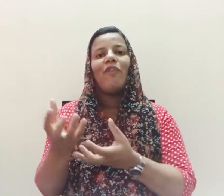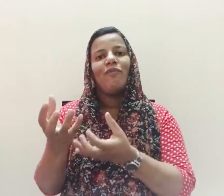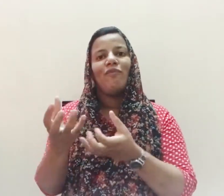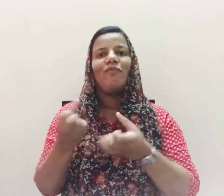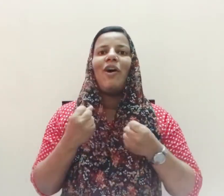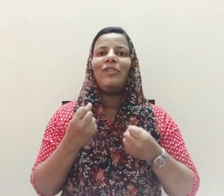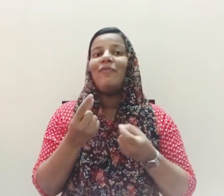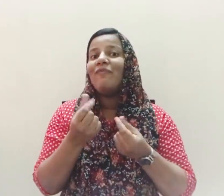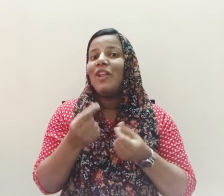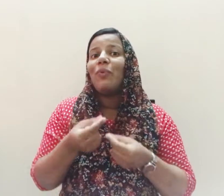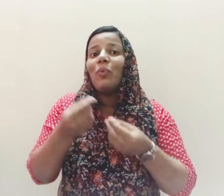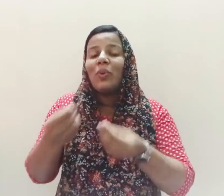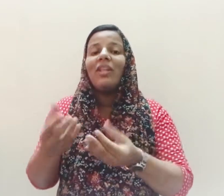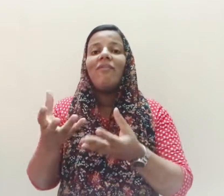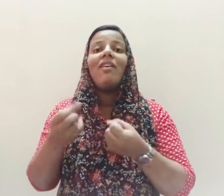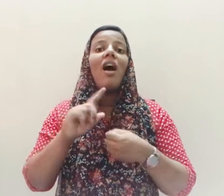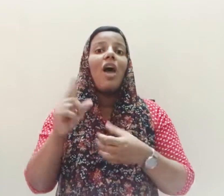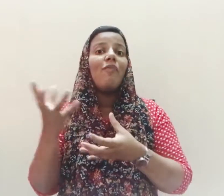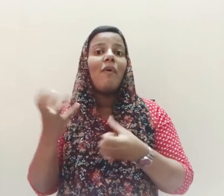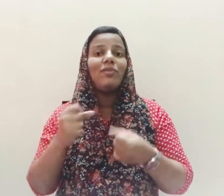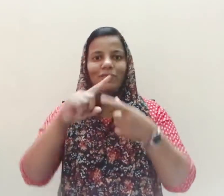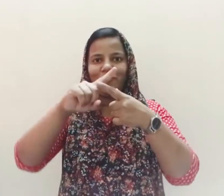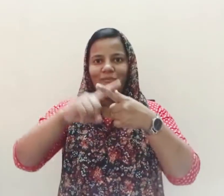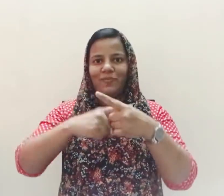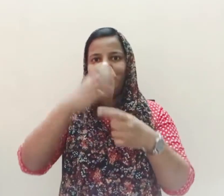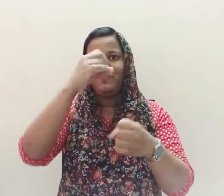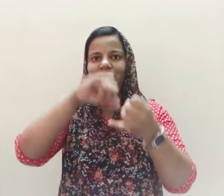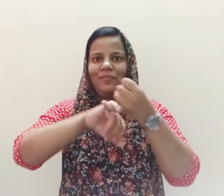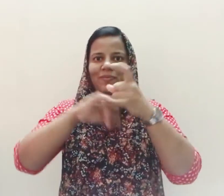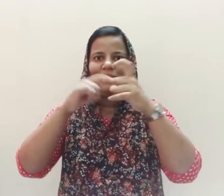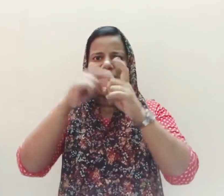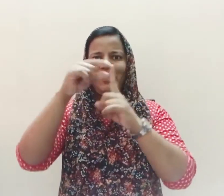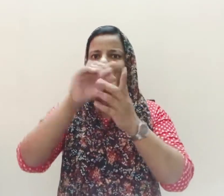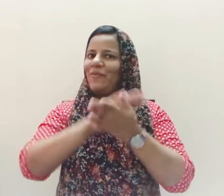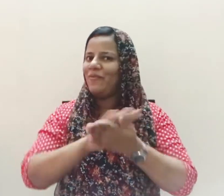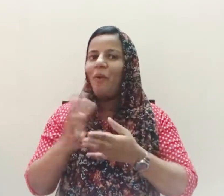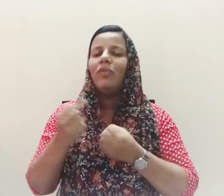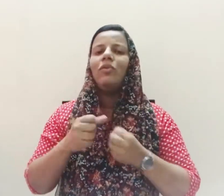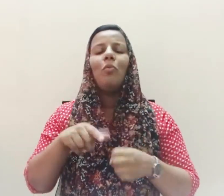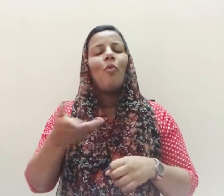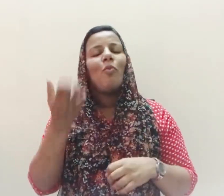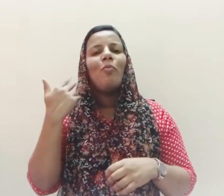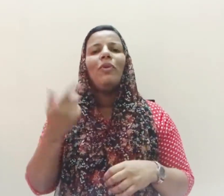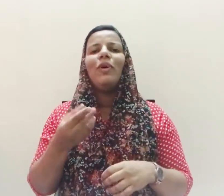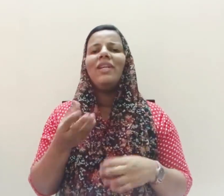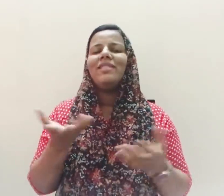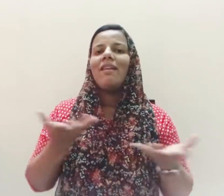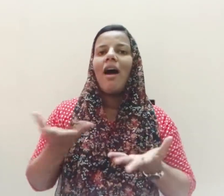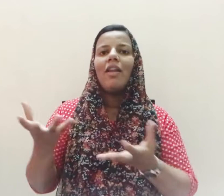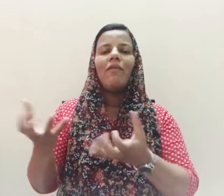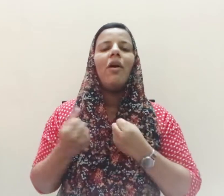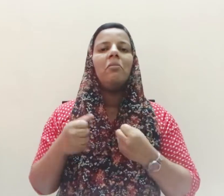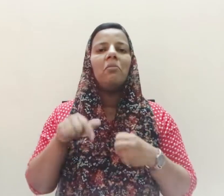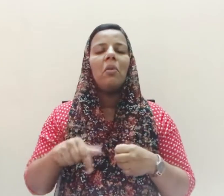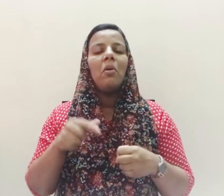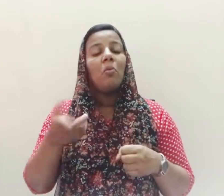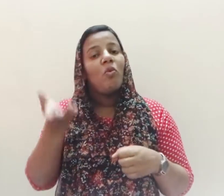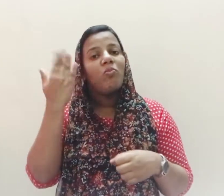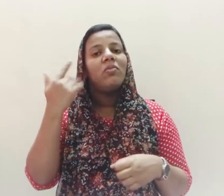എന്നുള്ള ഒരു പദമായിരുന്നു. അതായത് വിലയ്ക്ക് വാങ്ങുന്നത് സാധാരണ വസ്തുക്കളാണ്, എന്നാൽ ആ കാലഘട്ടത്തിൽ മനുഷ്യരെയും വിലയ്ക്ക് വാങ്ങുമായിരുന്നു. വിലയ്ക്ക്